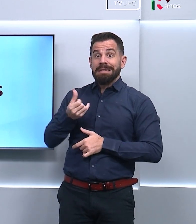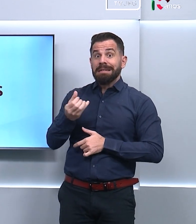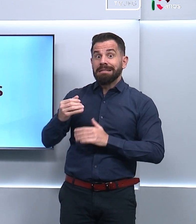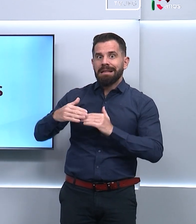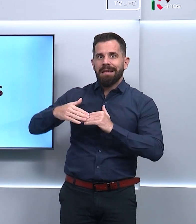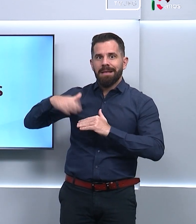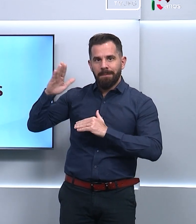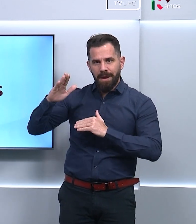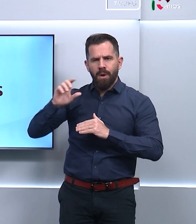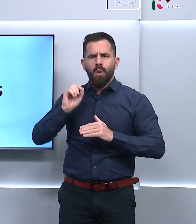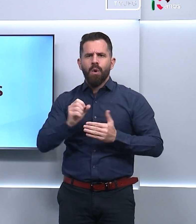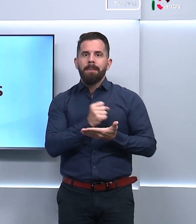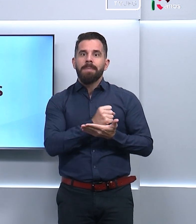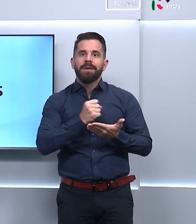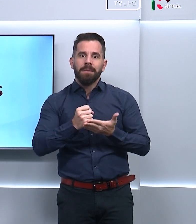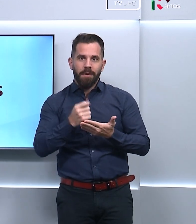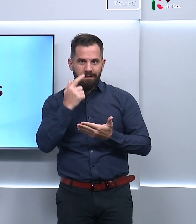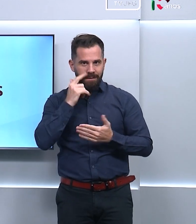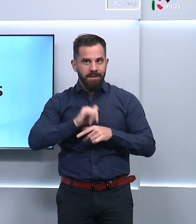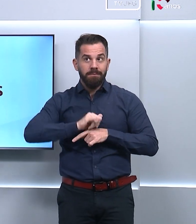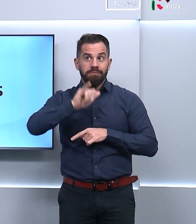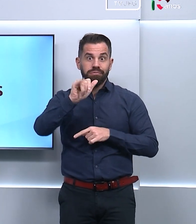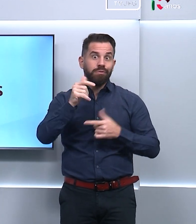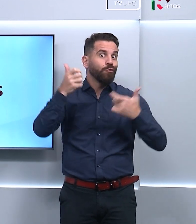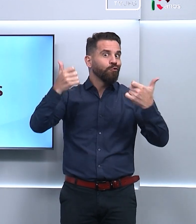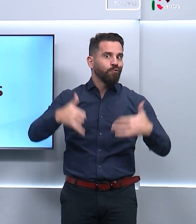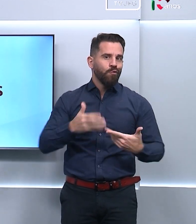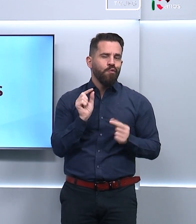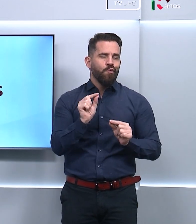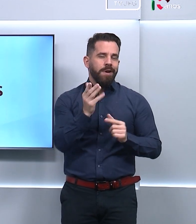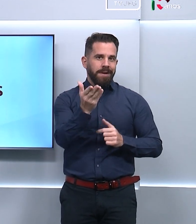passaporte do idoso. Confira!